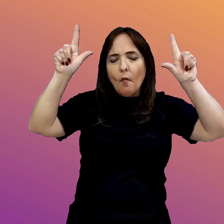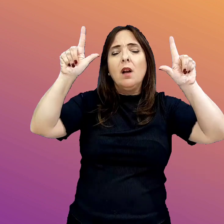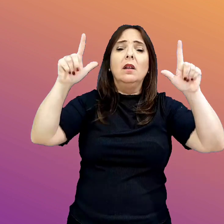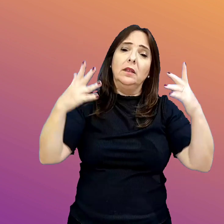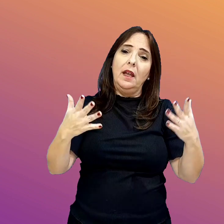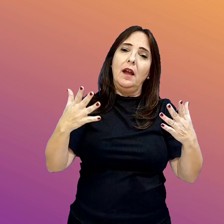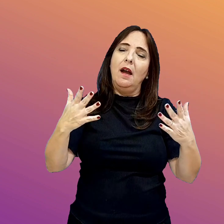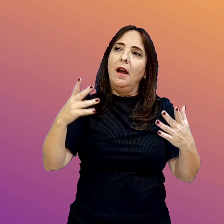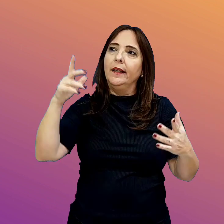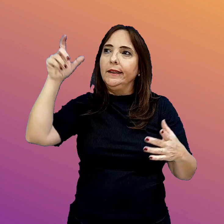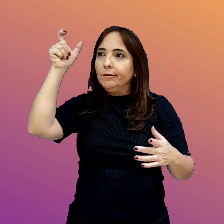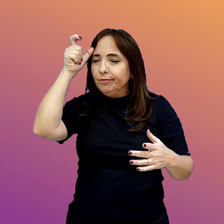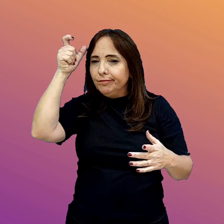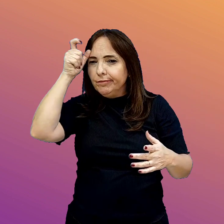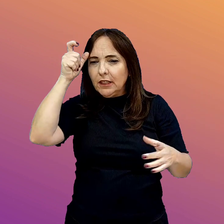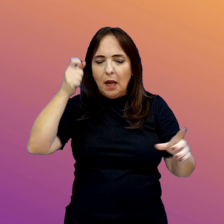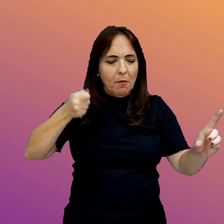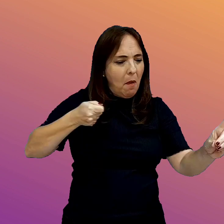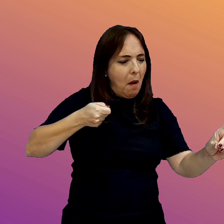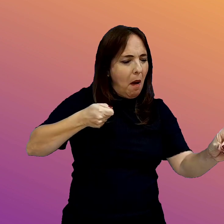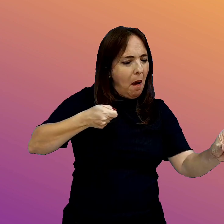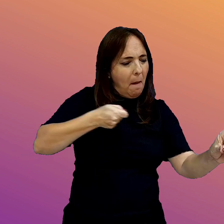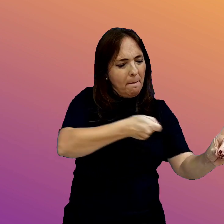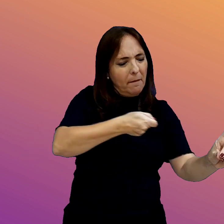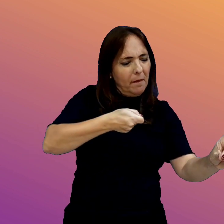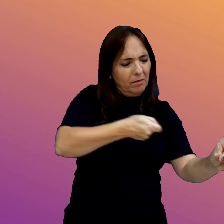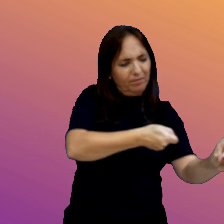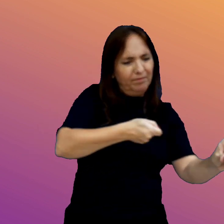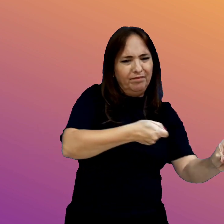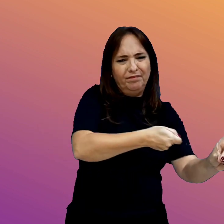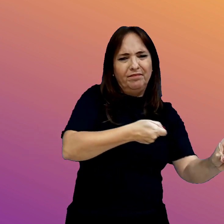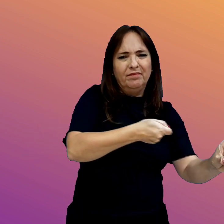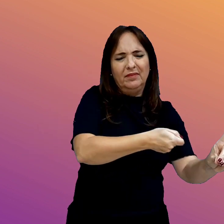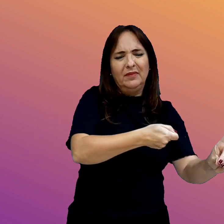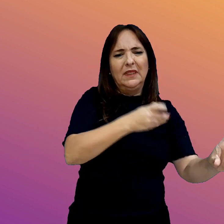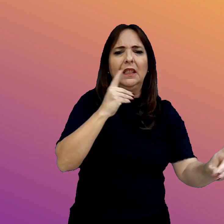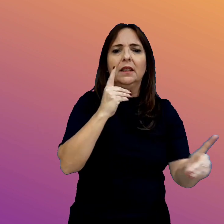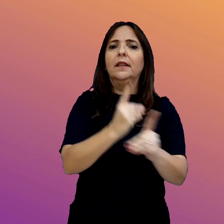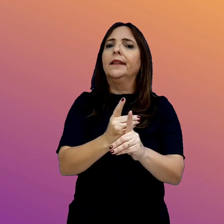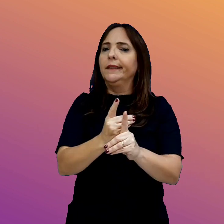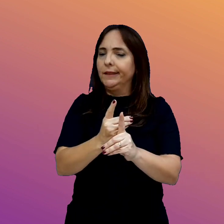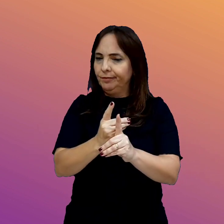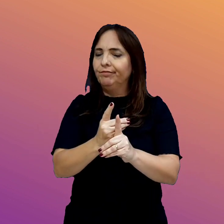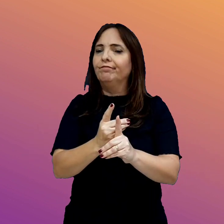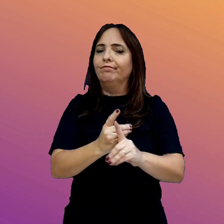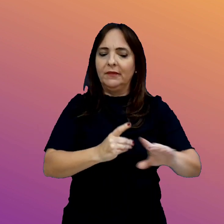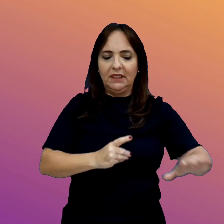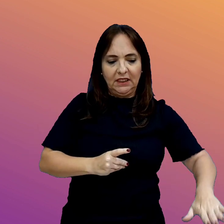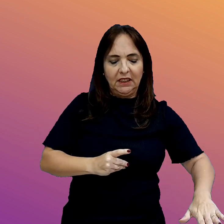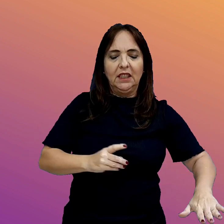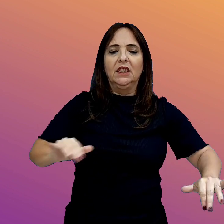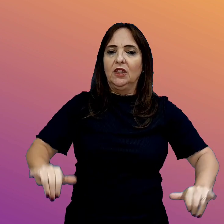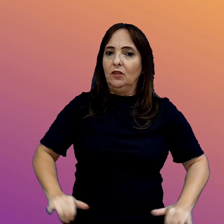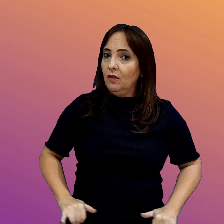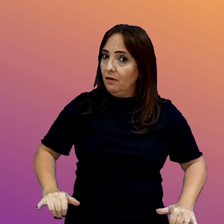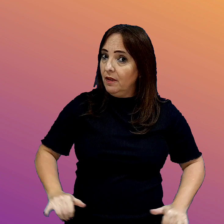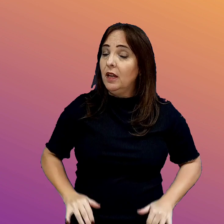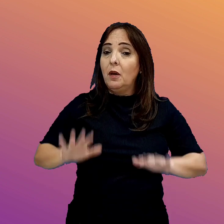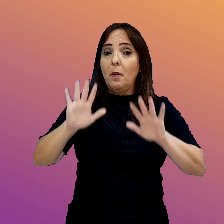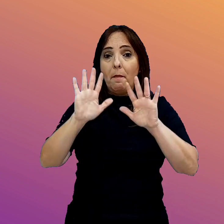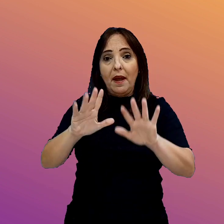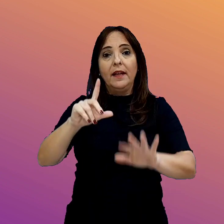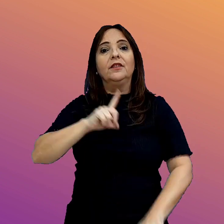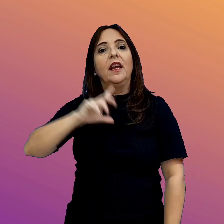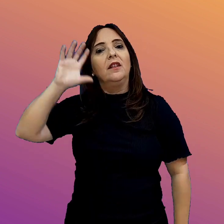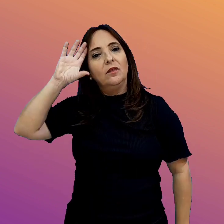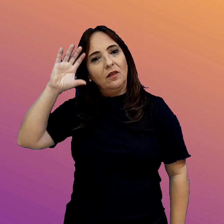gente vai perceber, a gente encontra uma criança toda desajustada. Mas a solução, e aí eu quero dar uma palavra de ânimo, de esperança, em